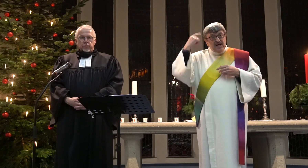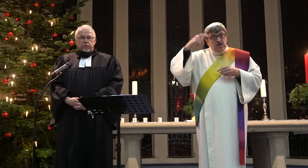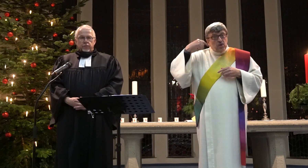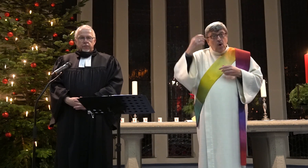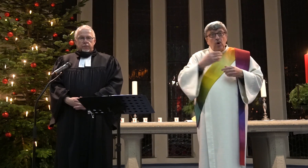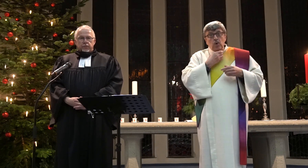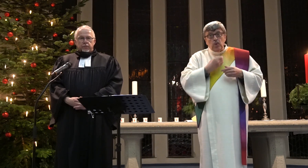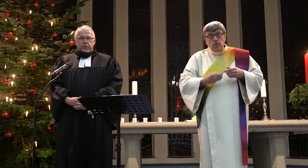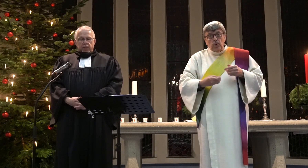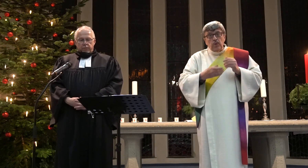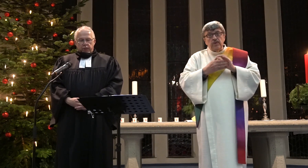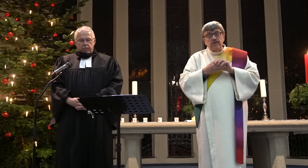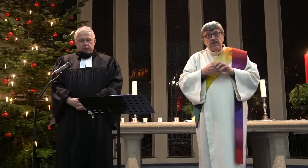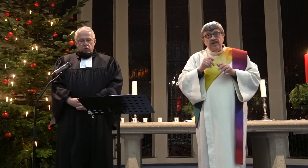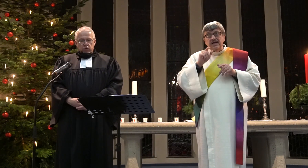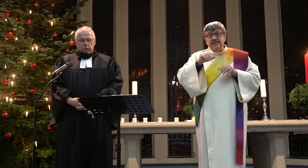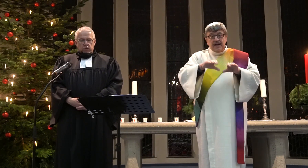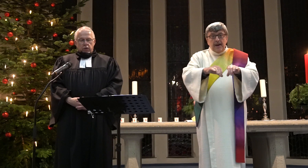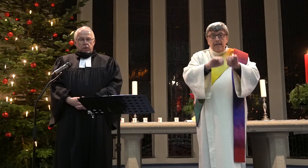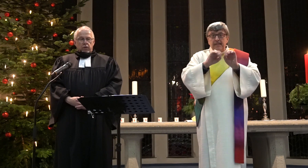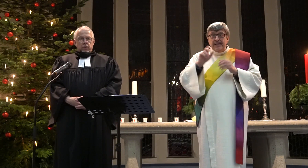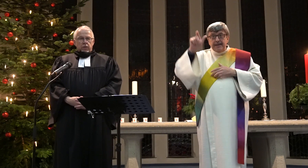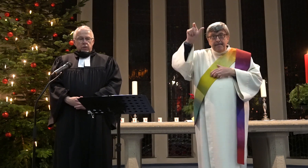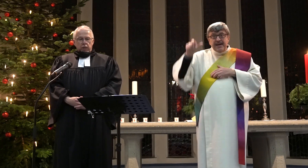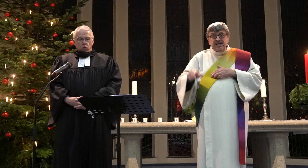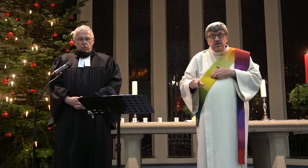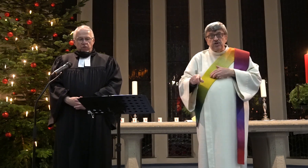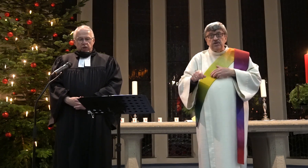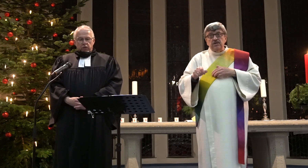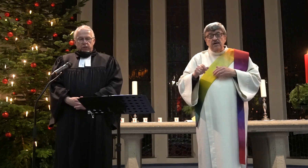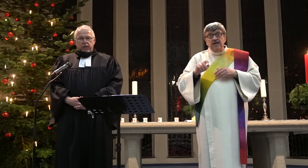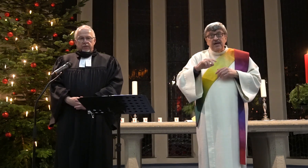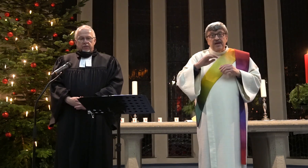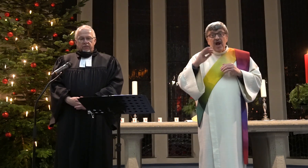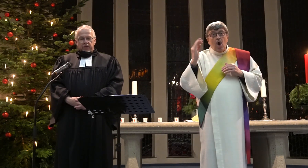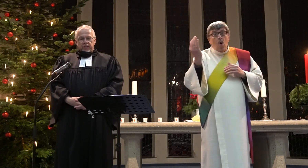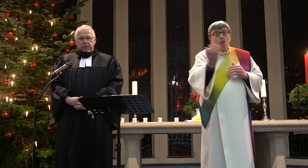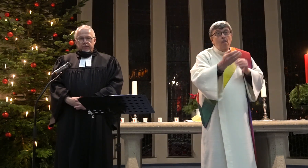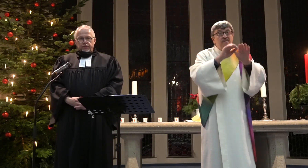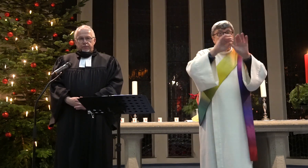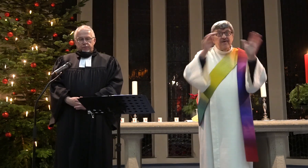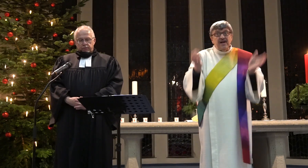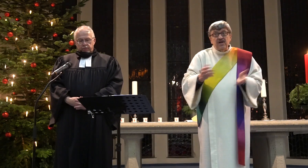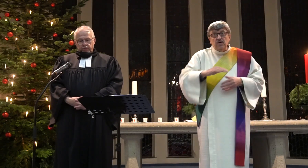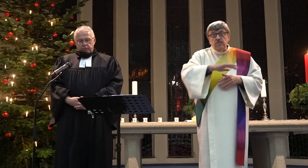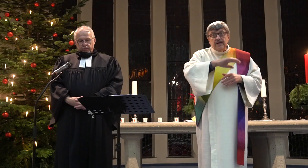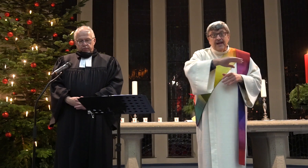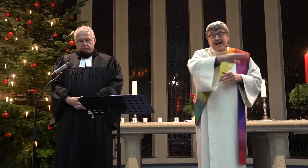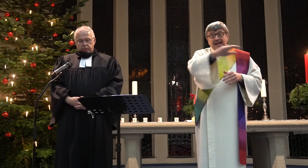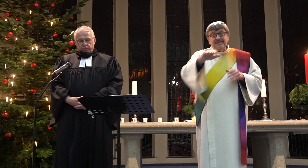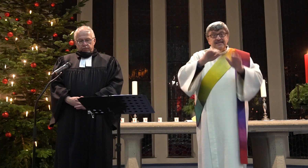Nöte seiner Mitmenschen, der Umwelt und der ganzen Welt sieht.